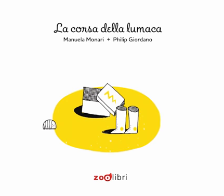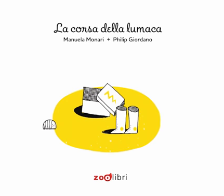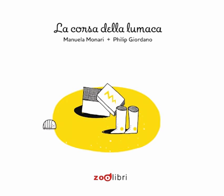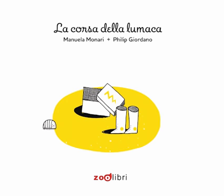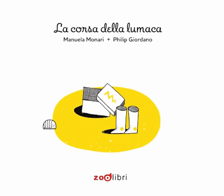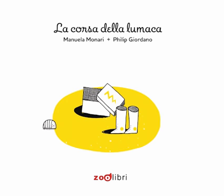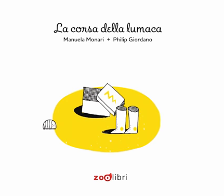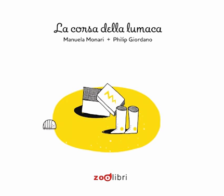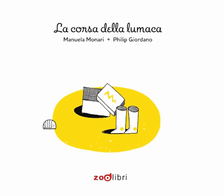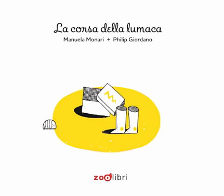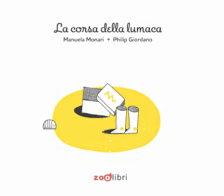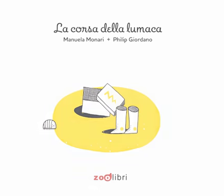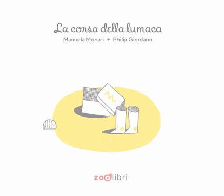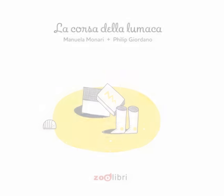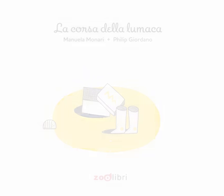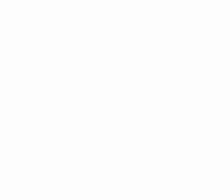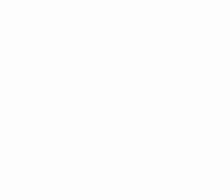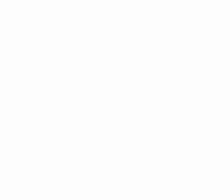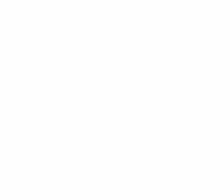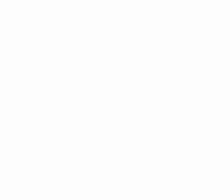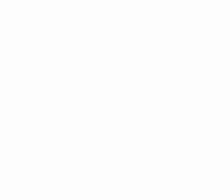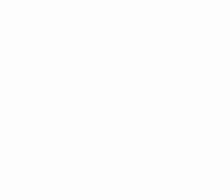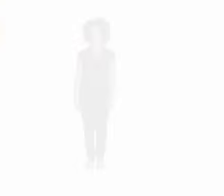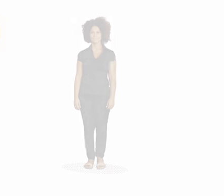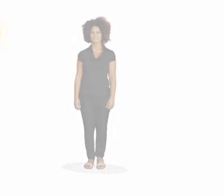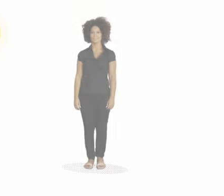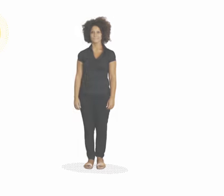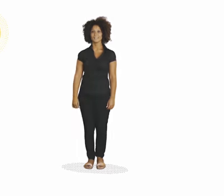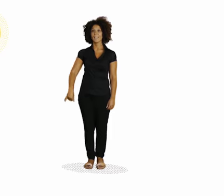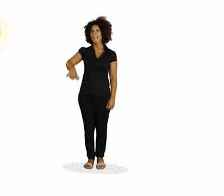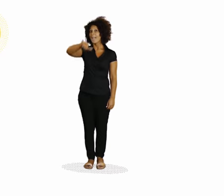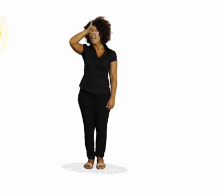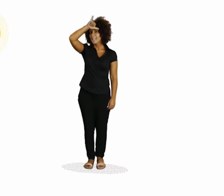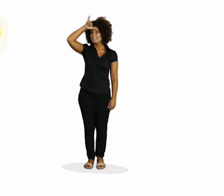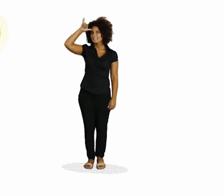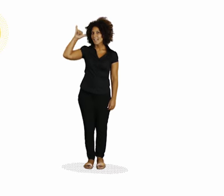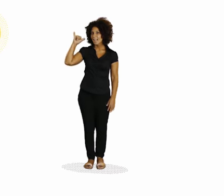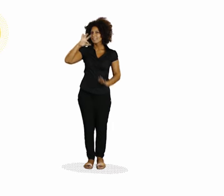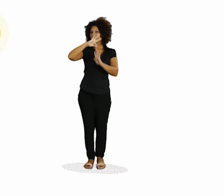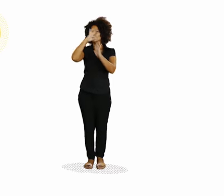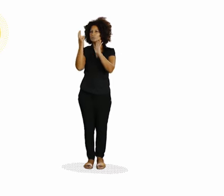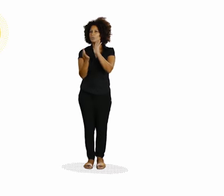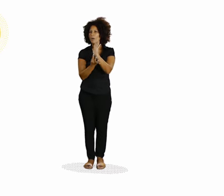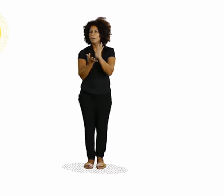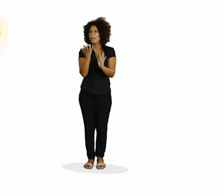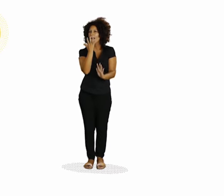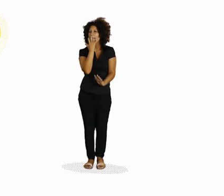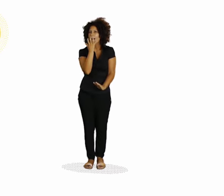Edizioni Zoolibri. Legge Agnese Ermacora. Segna Livia De Paolis. In una